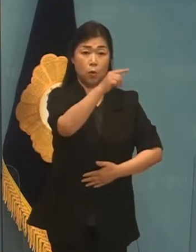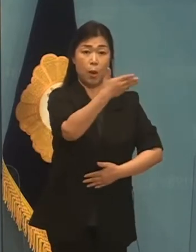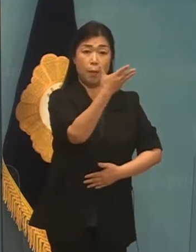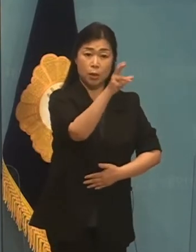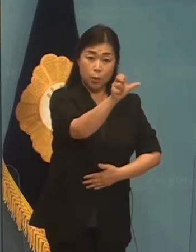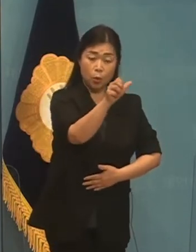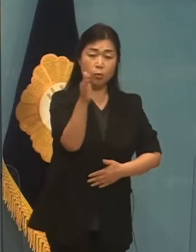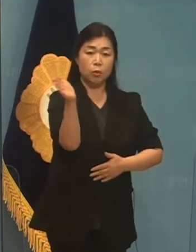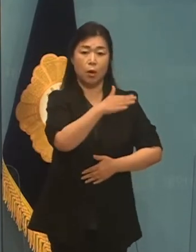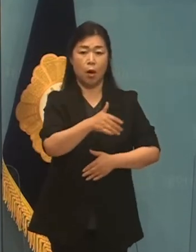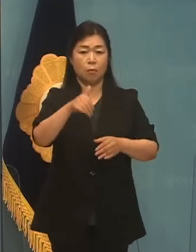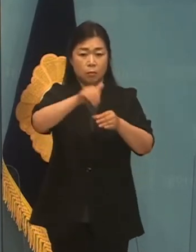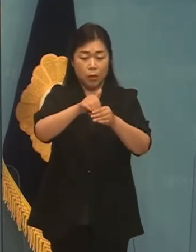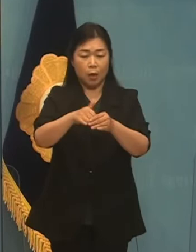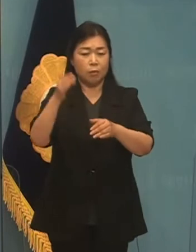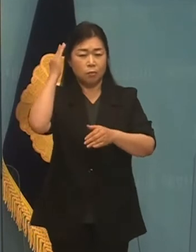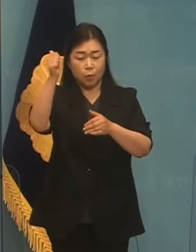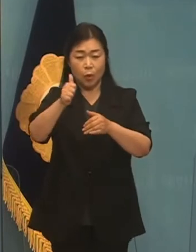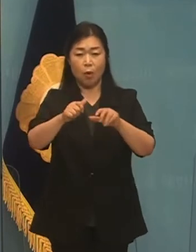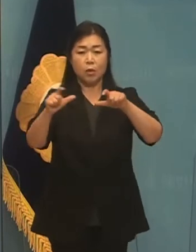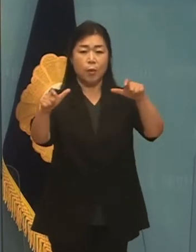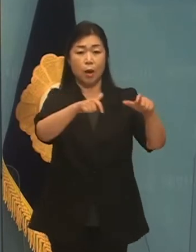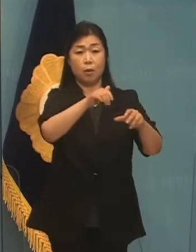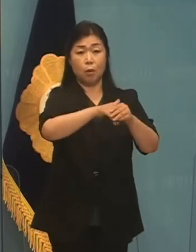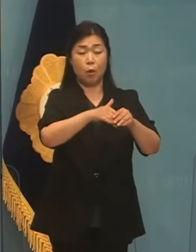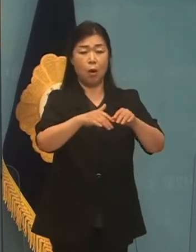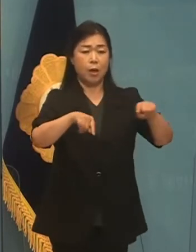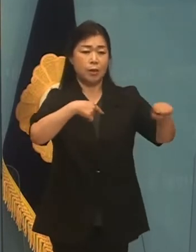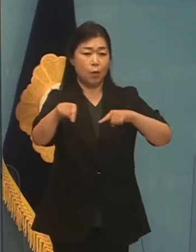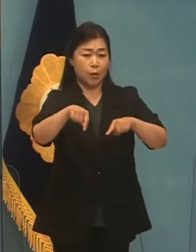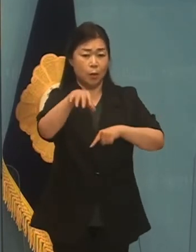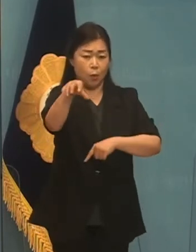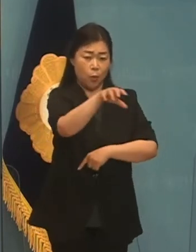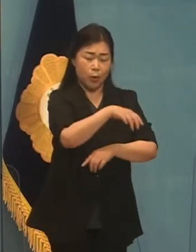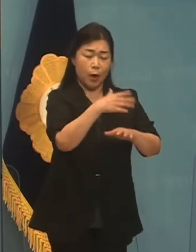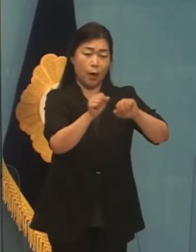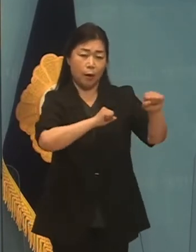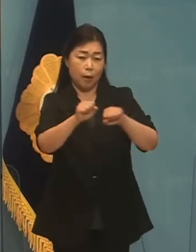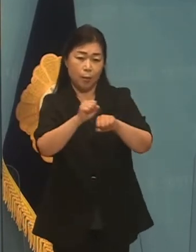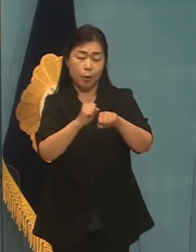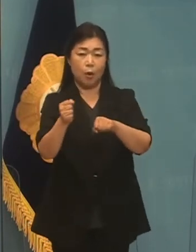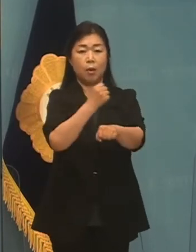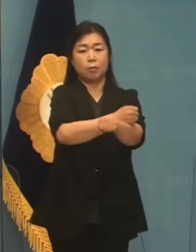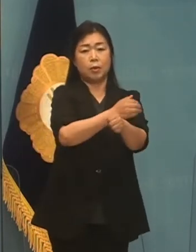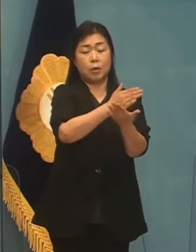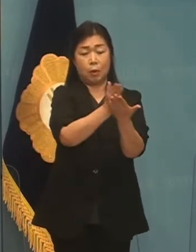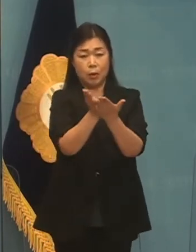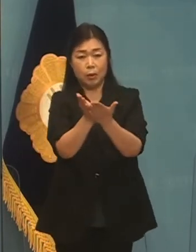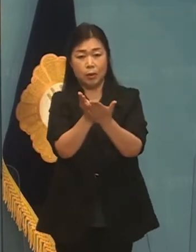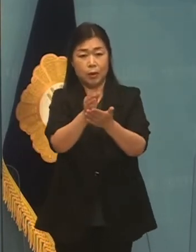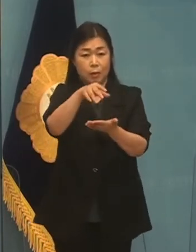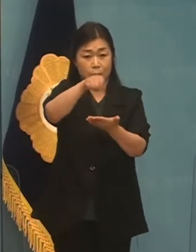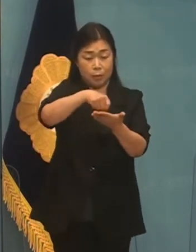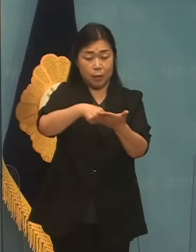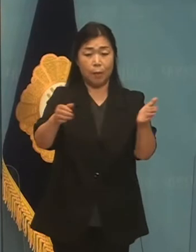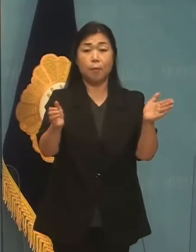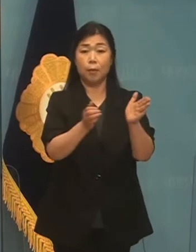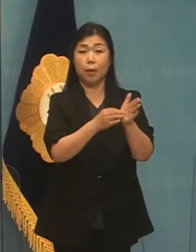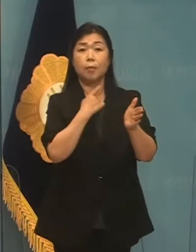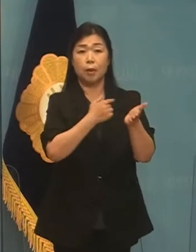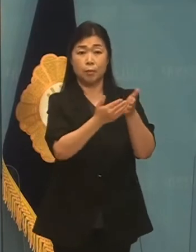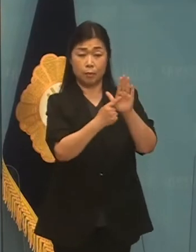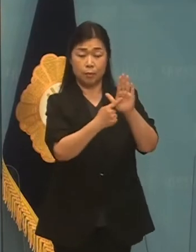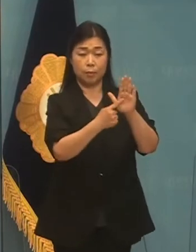대선, 총선, 지방선거 등 정치 현장을 누리며 다수의 특종사와 열동률을 높인 칼럼을 써왔습니다.